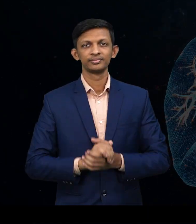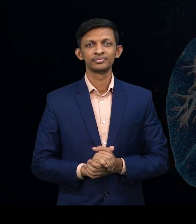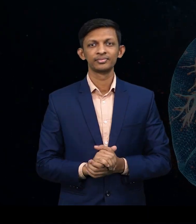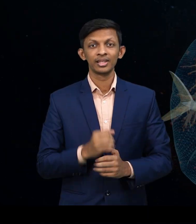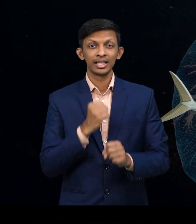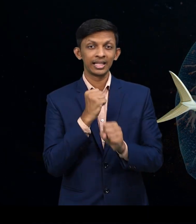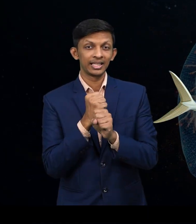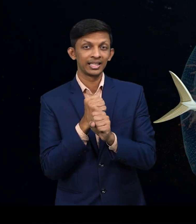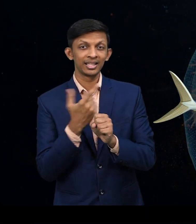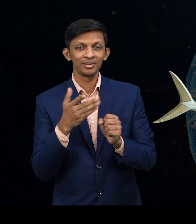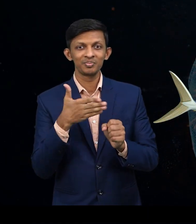ಗಿಲ್ಸ್,